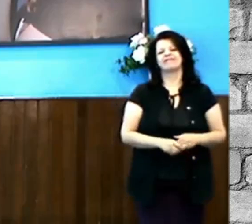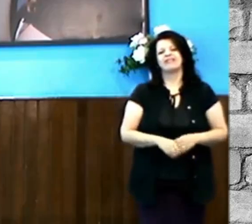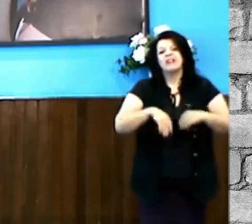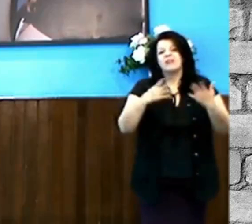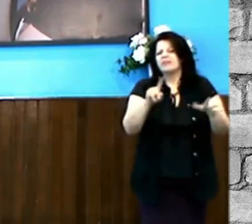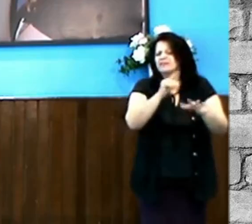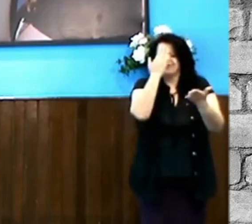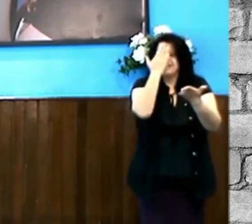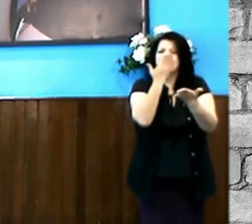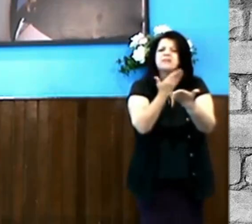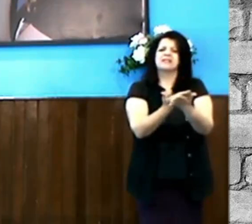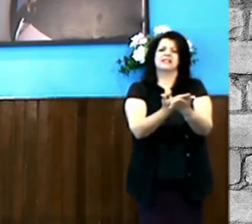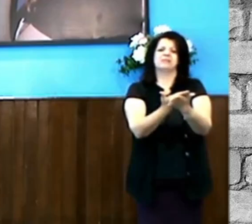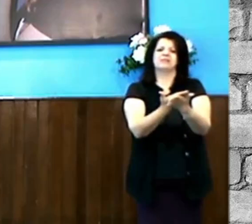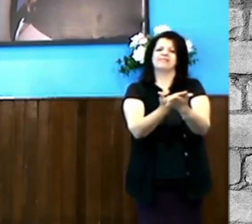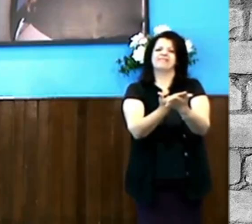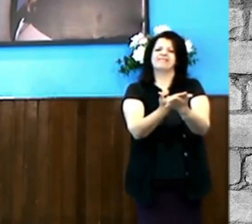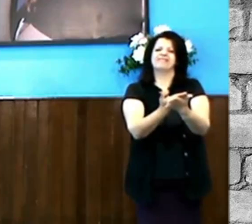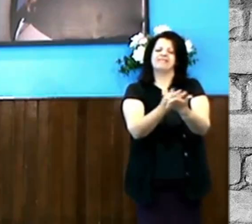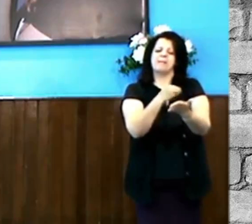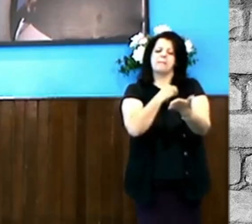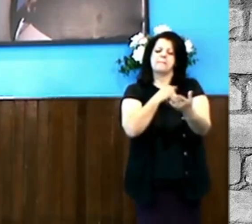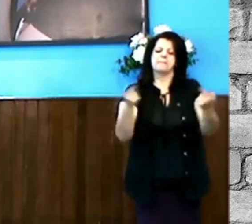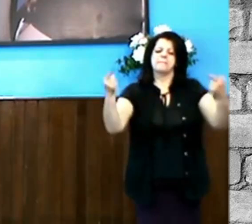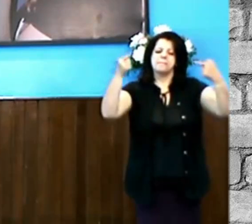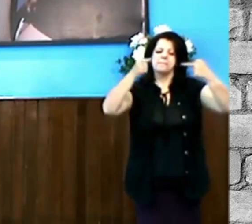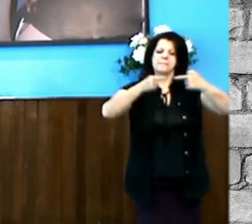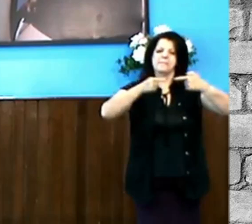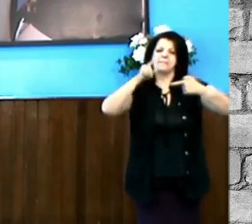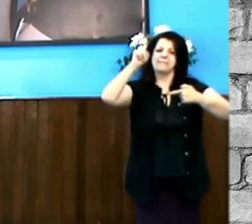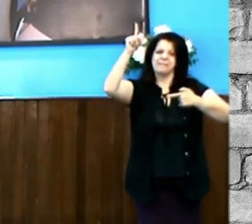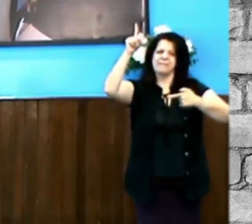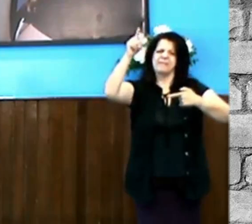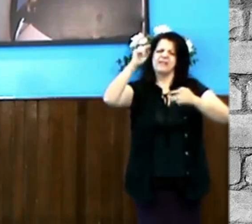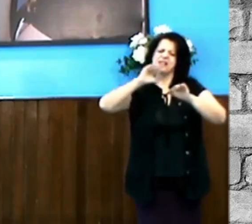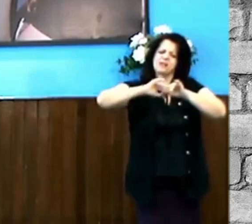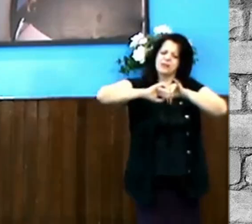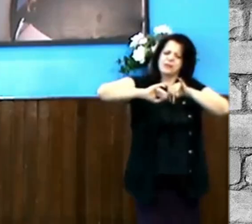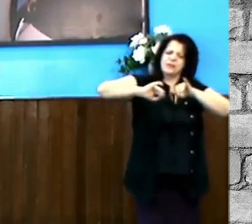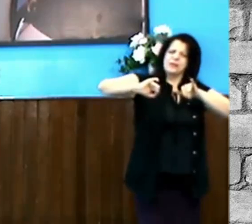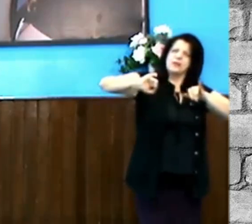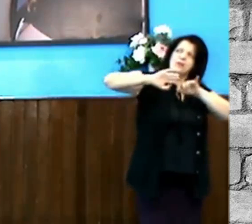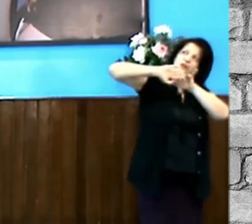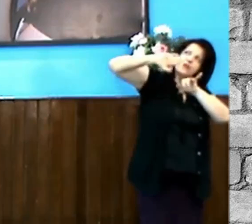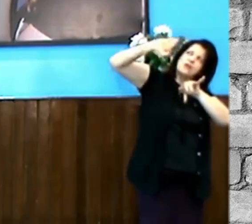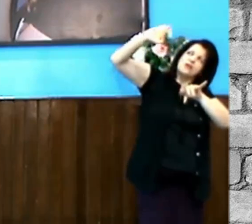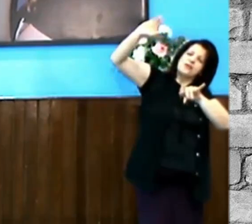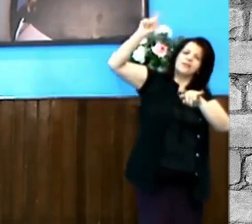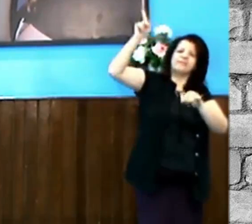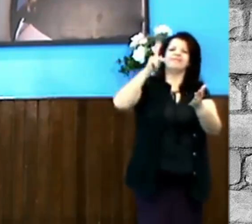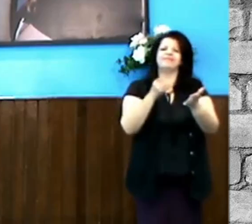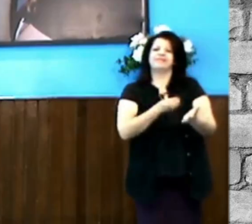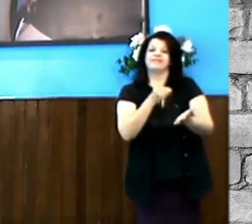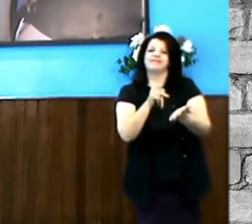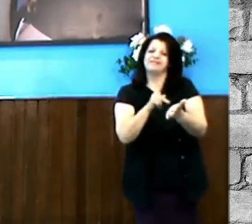somos incrédulos, estamos pecando contra Deus e vamos sendo afastados do Deus vivo. Por que eu estou